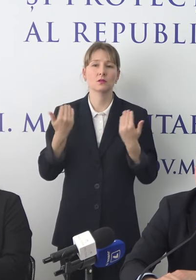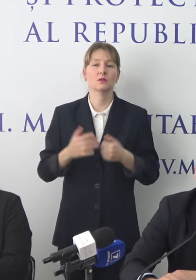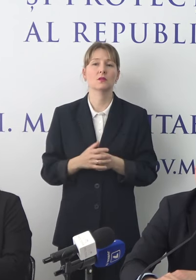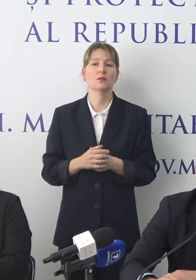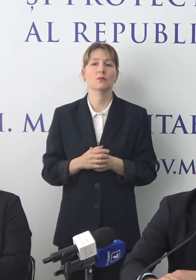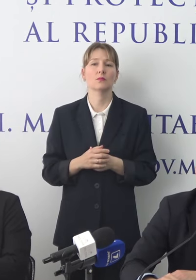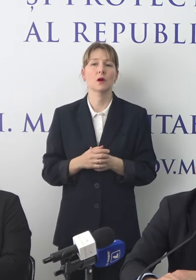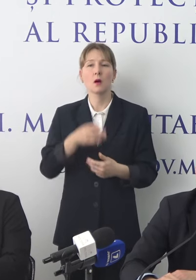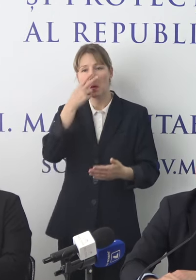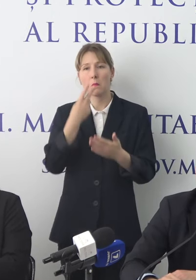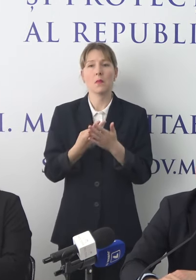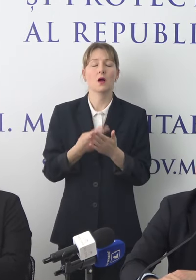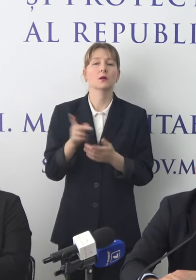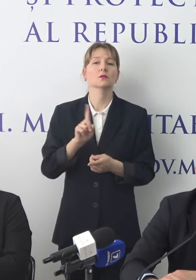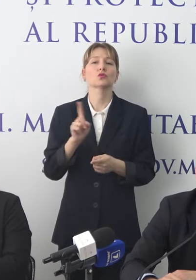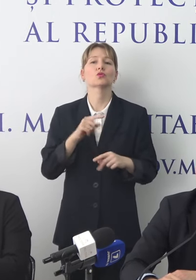muncim